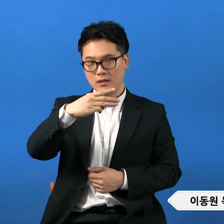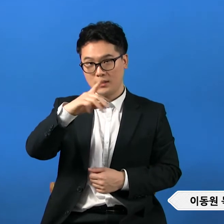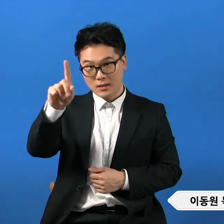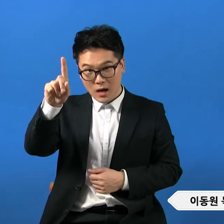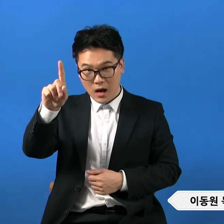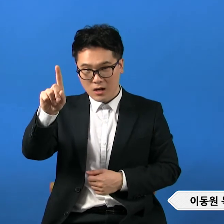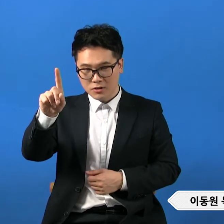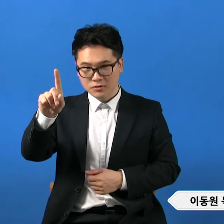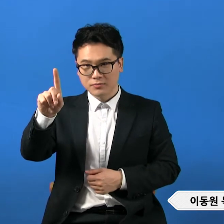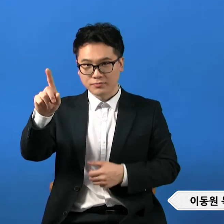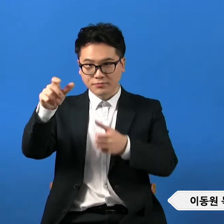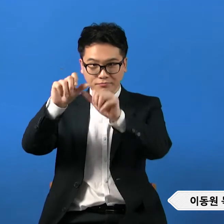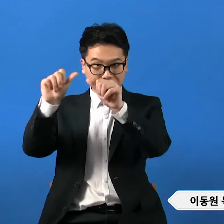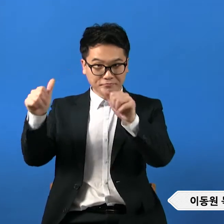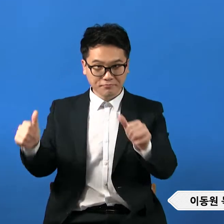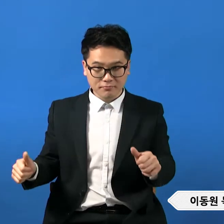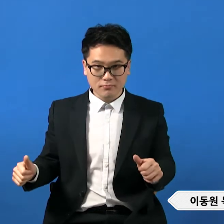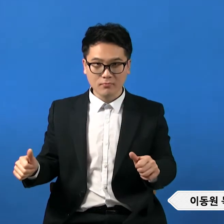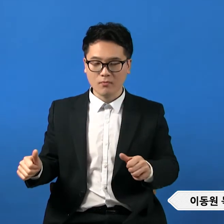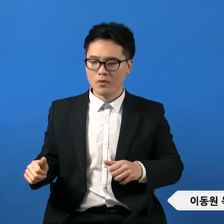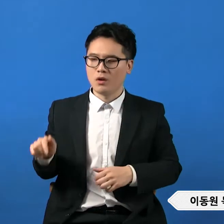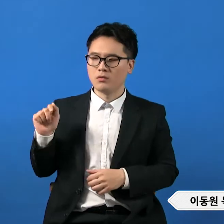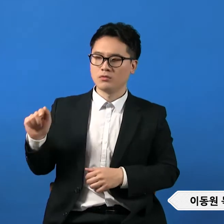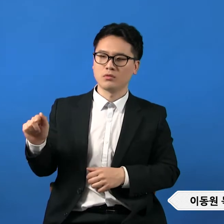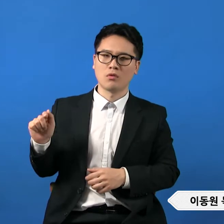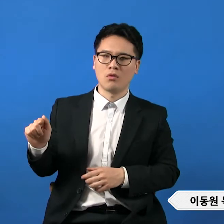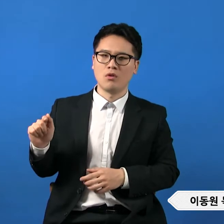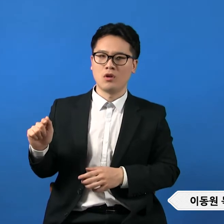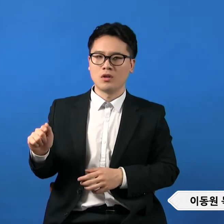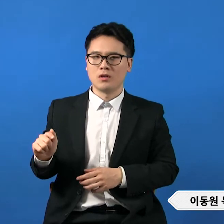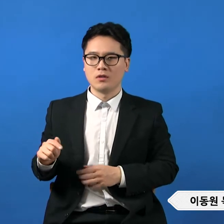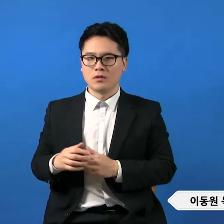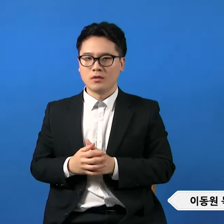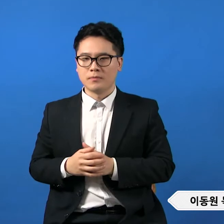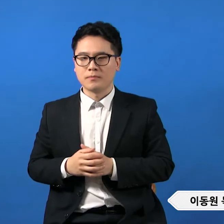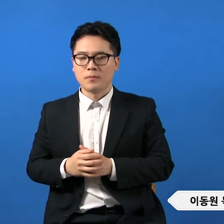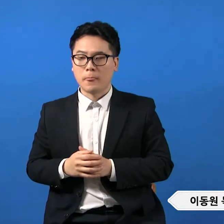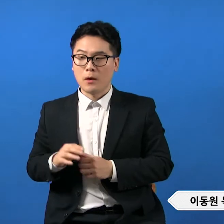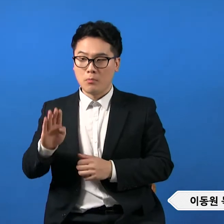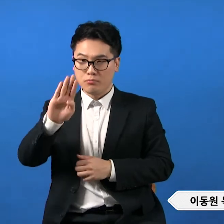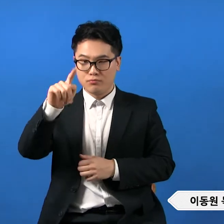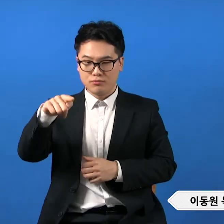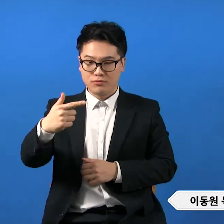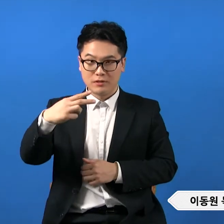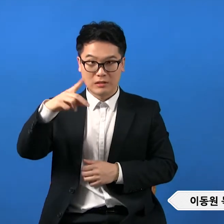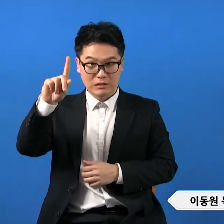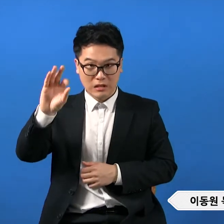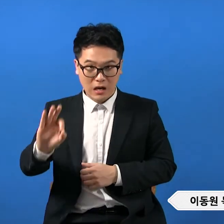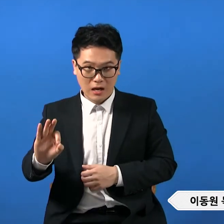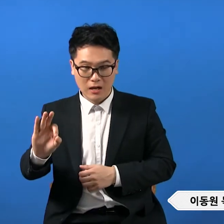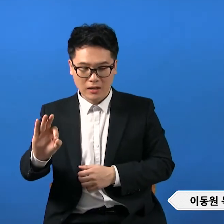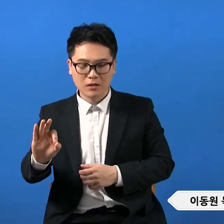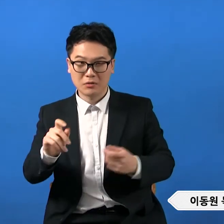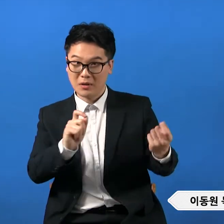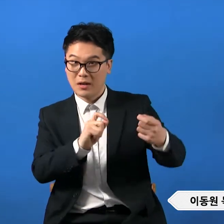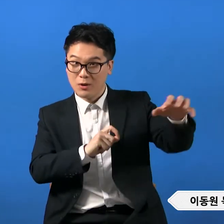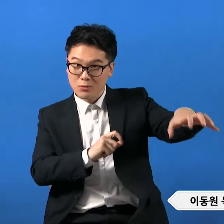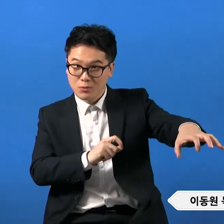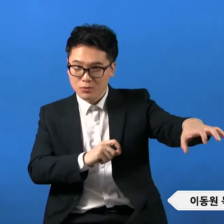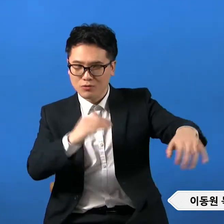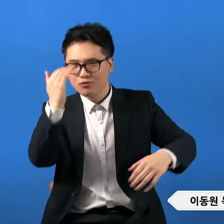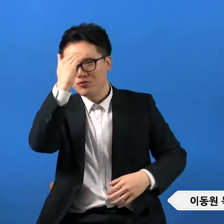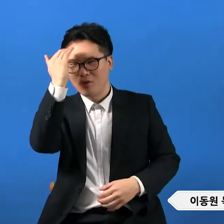혹시 감상하고 싶으시면 분당에 요한성당이라고 있습니다. 거기에도 피에타상이 있습니다. 비슷하지